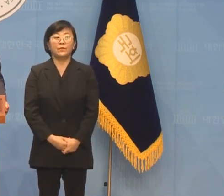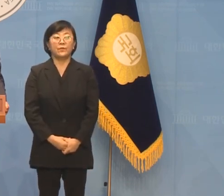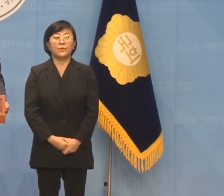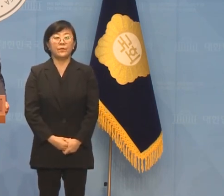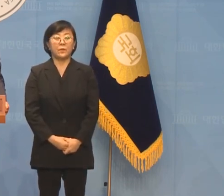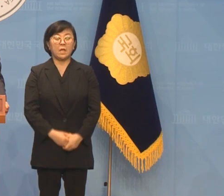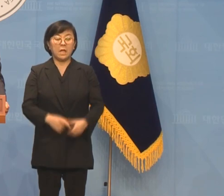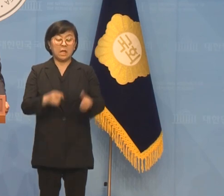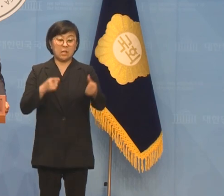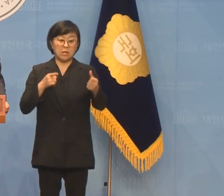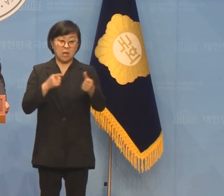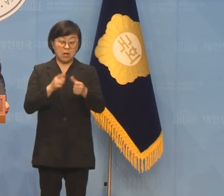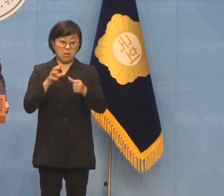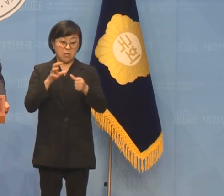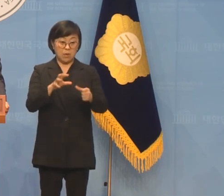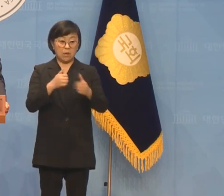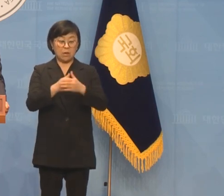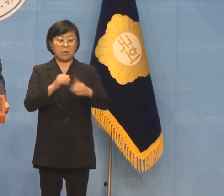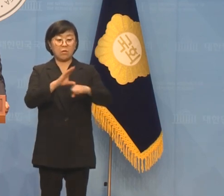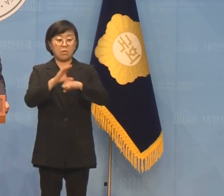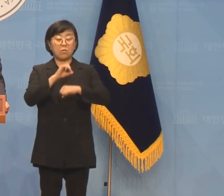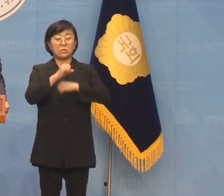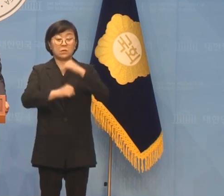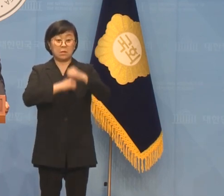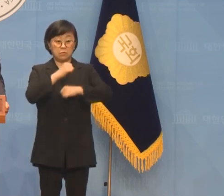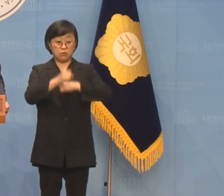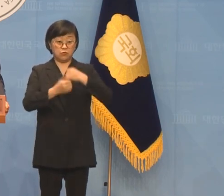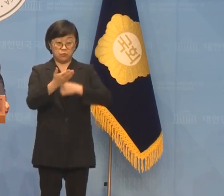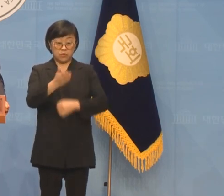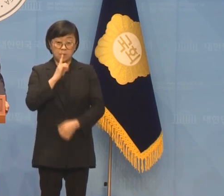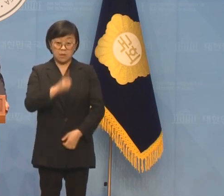테러 협박이 언론 자유를 존중하는 것입니까?